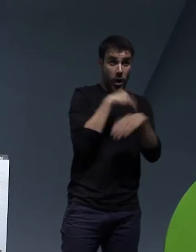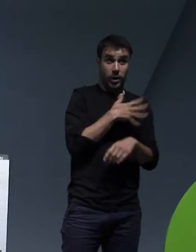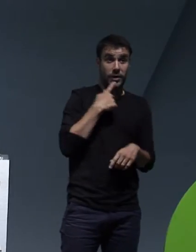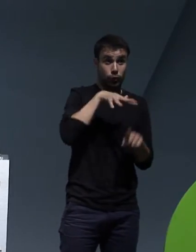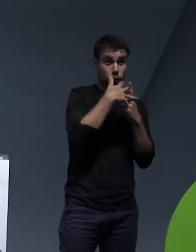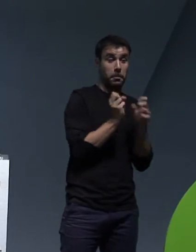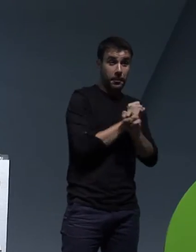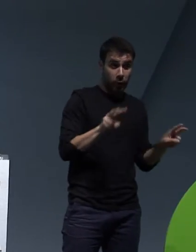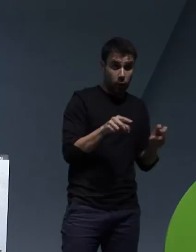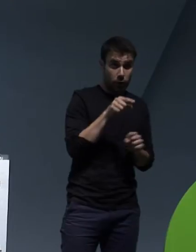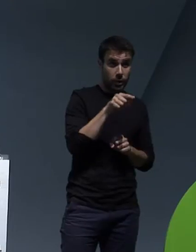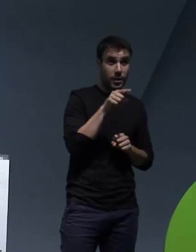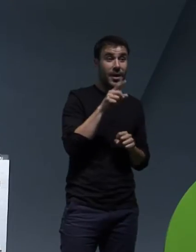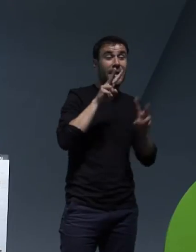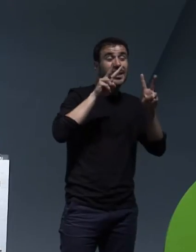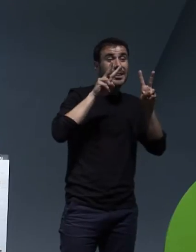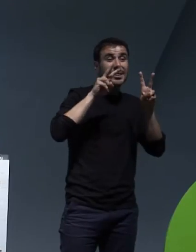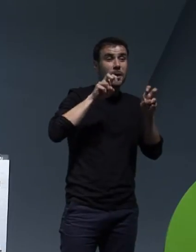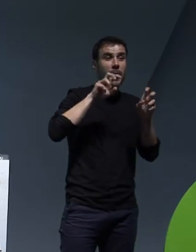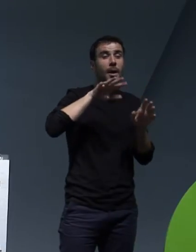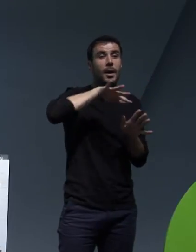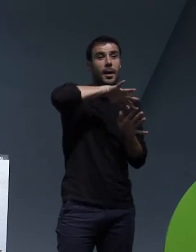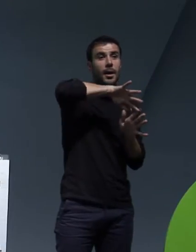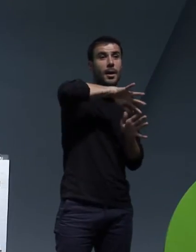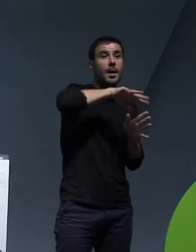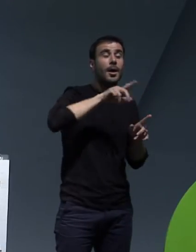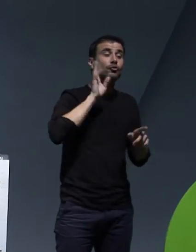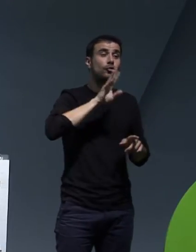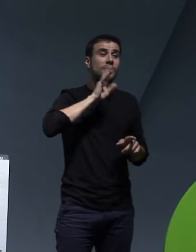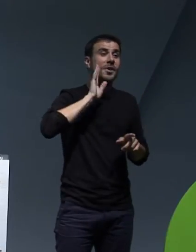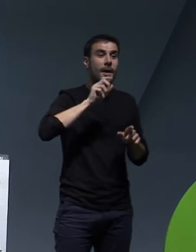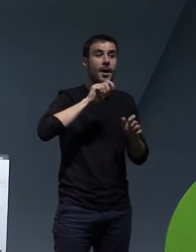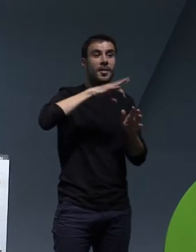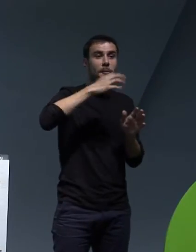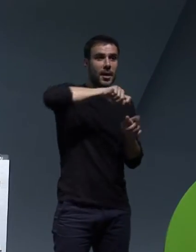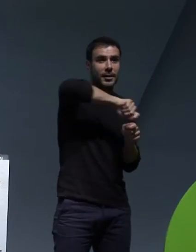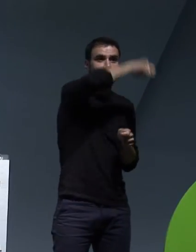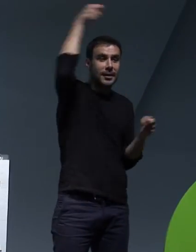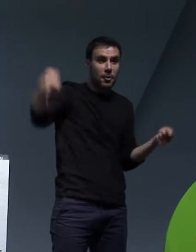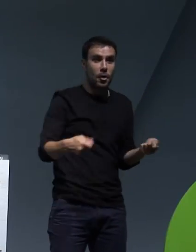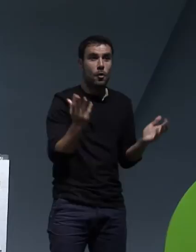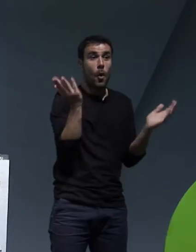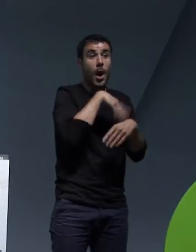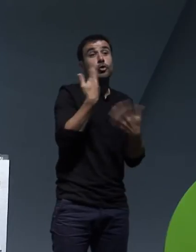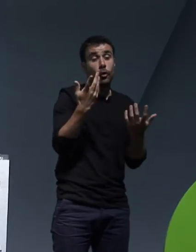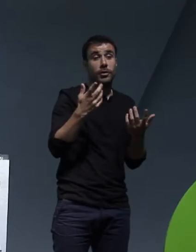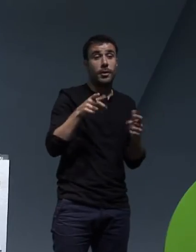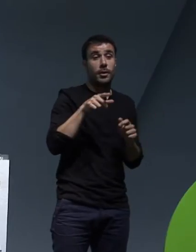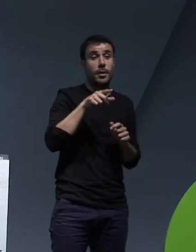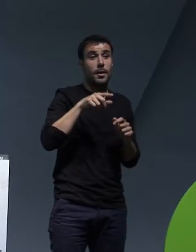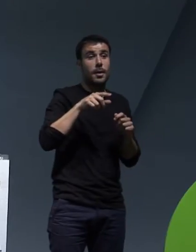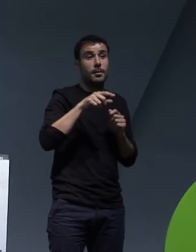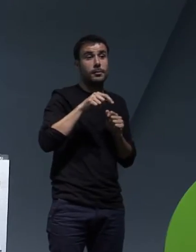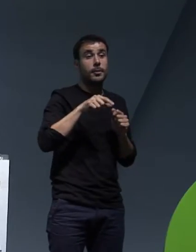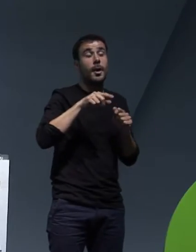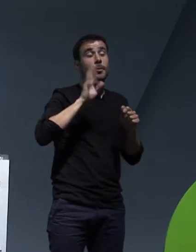lo que se refiere a la impermeabilización de la masa que se iba acumulando, con el consiguiente peligro de vertidos de